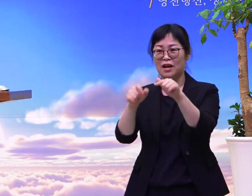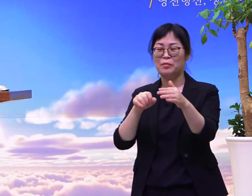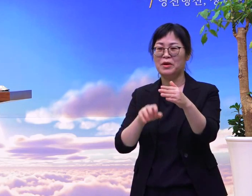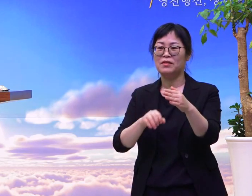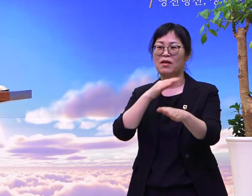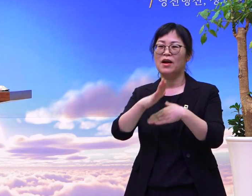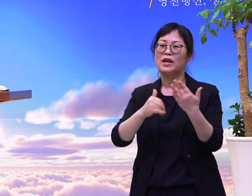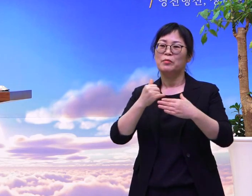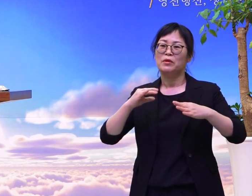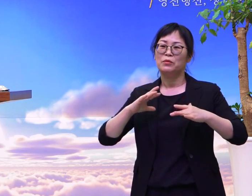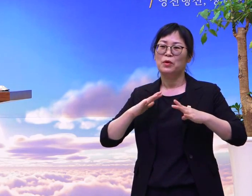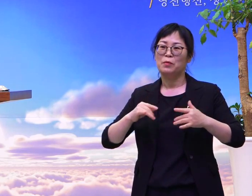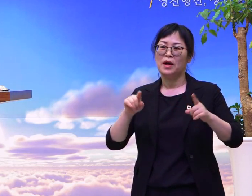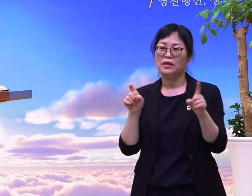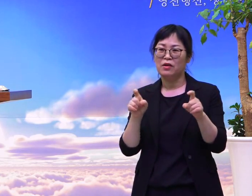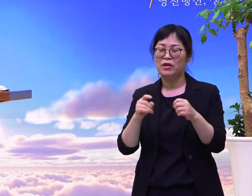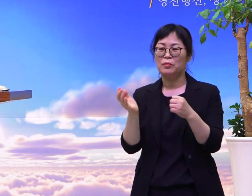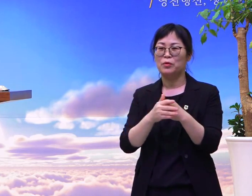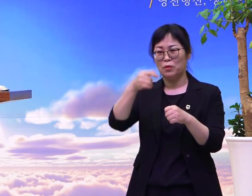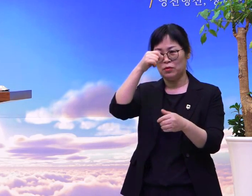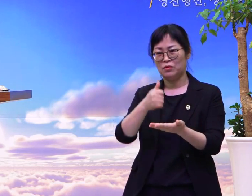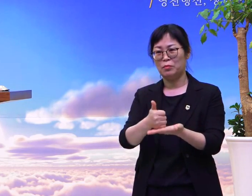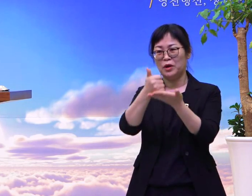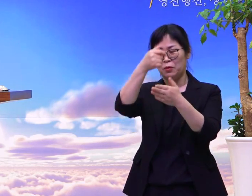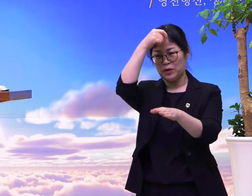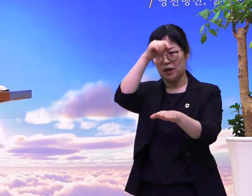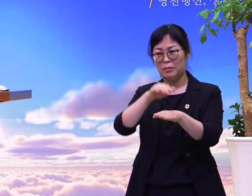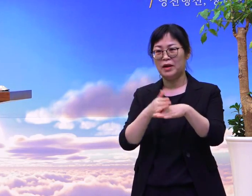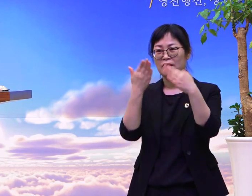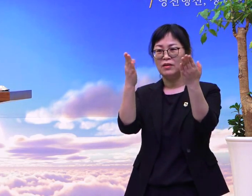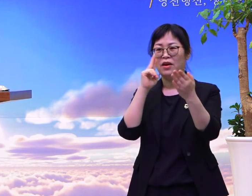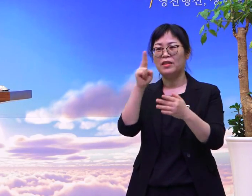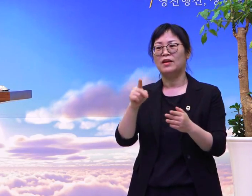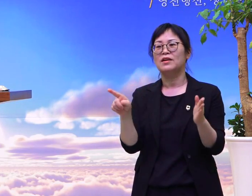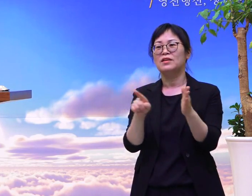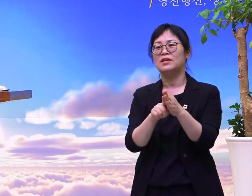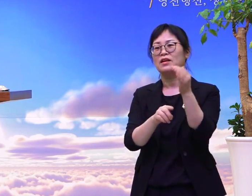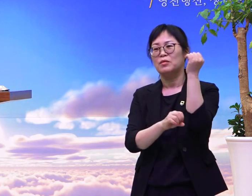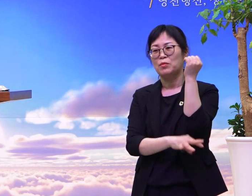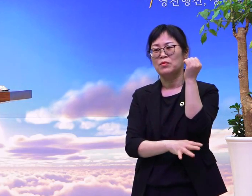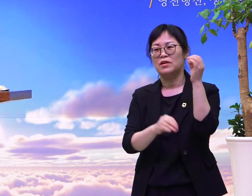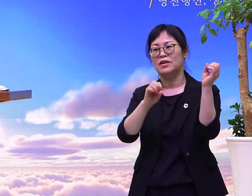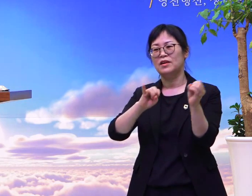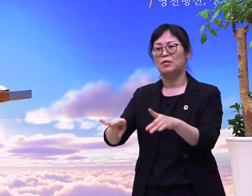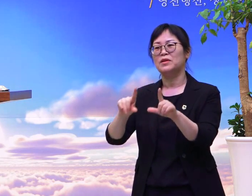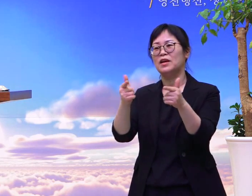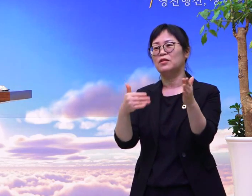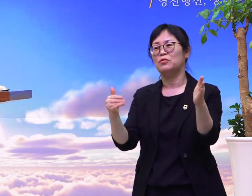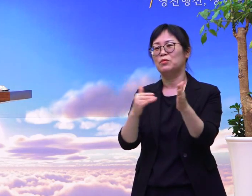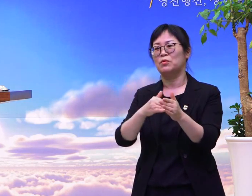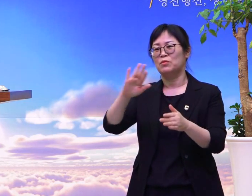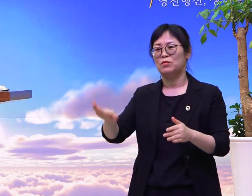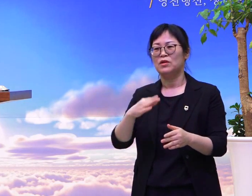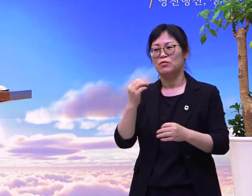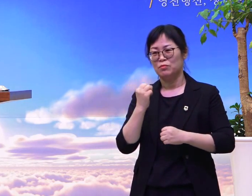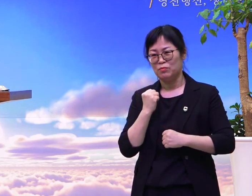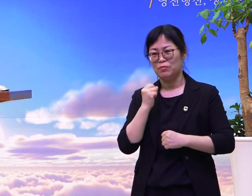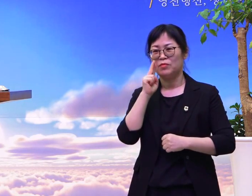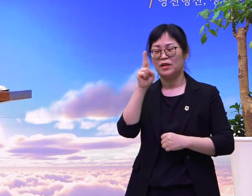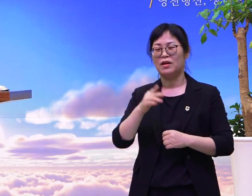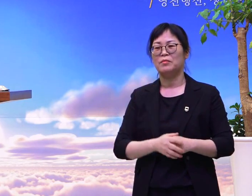두려움과 떨림으로 섬기고 예배해야 한다는 그 신앙의 본질을 잃어버리지 않도록 우리는 주의해야